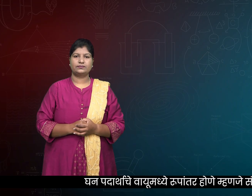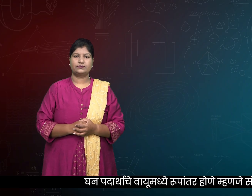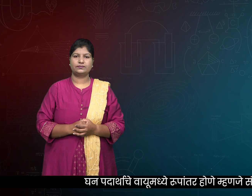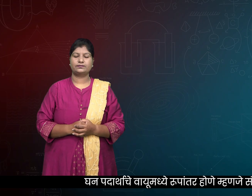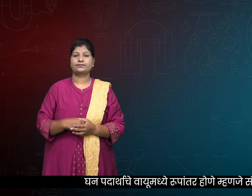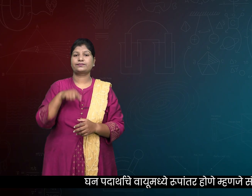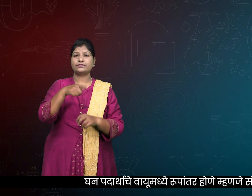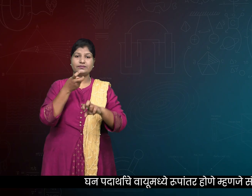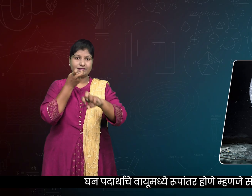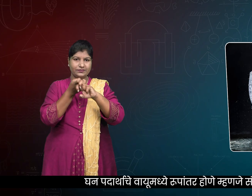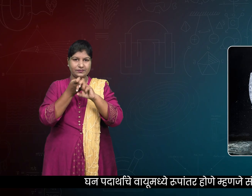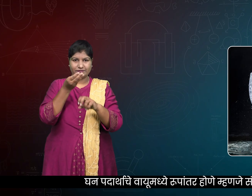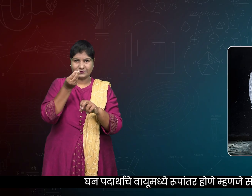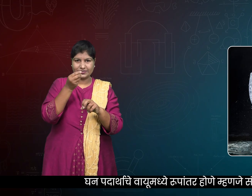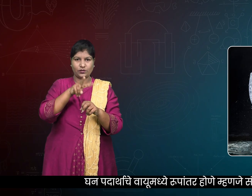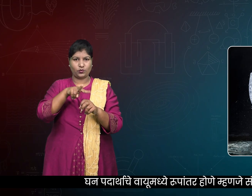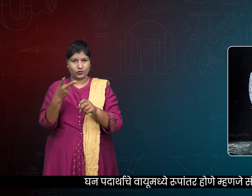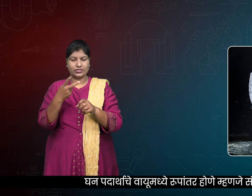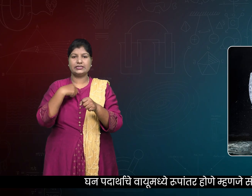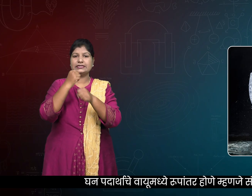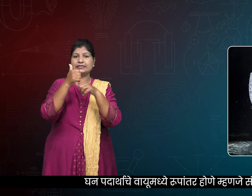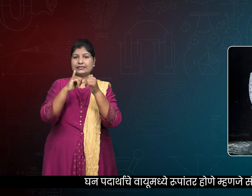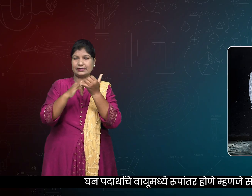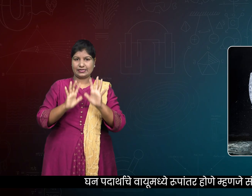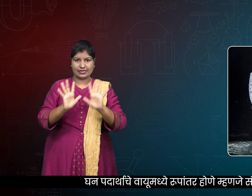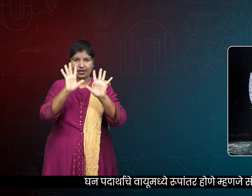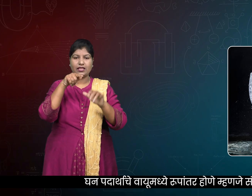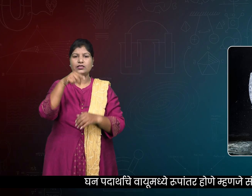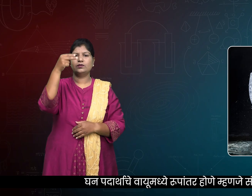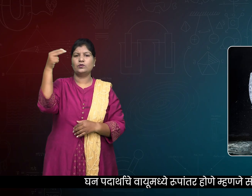घन पदार्थांचे वायूमध्ये रूपांतरण होणे म्हणजे संप्लवन.